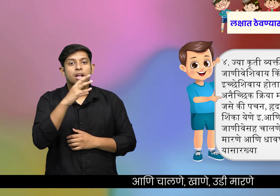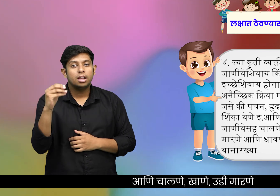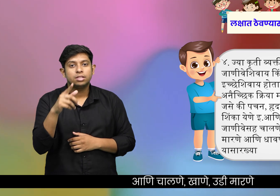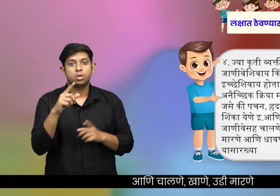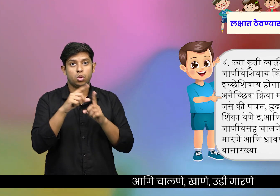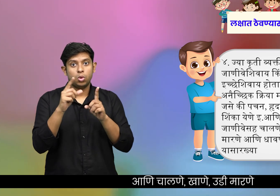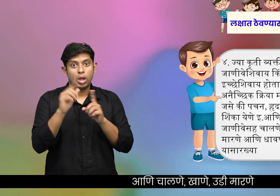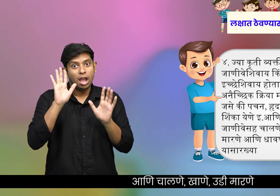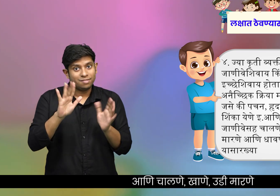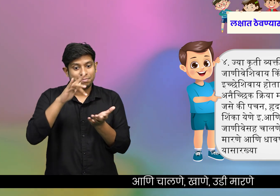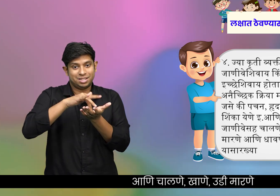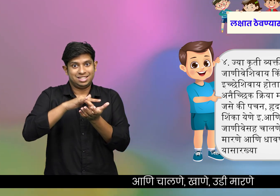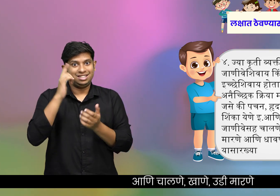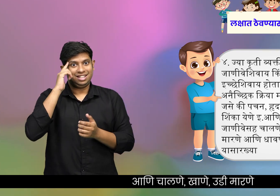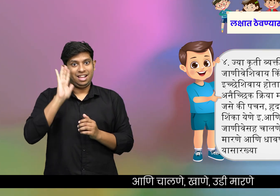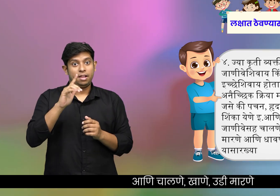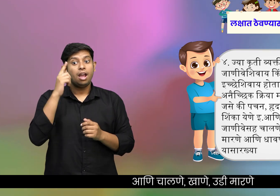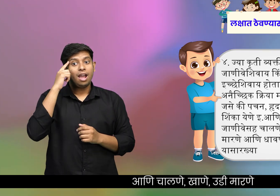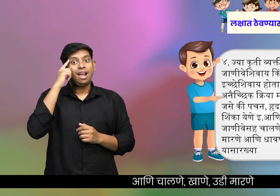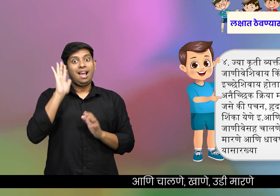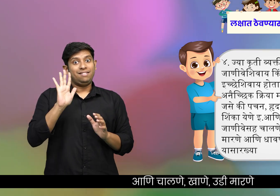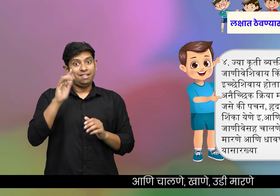आणि चालणे, खाणे, उडी मारणे आणि